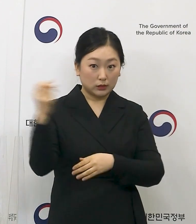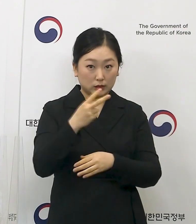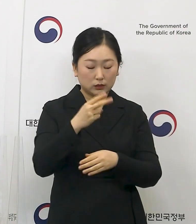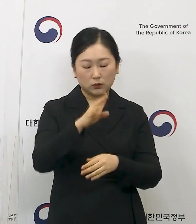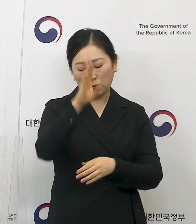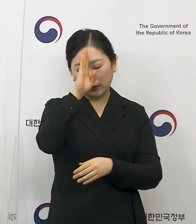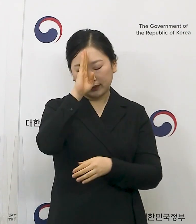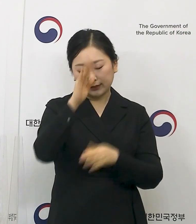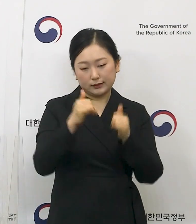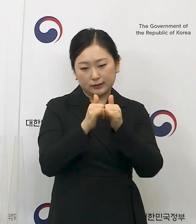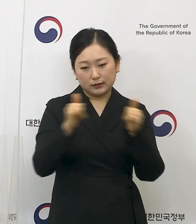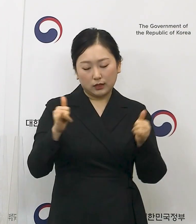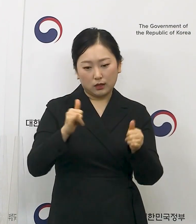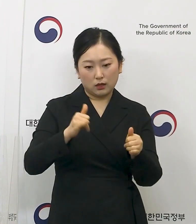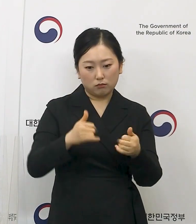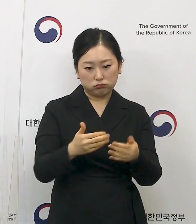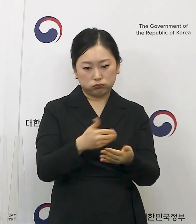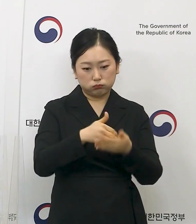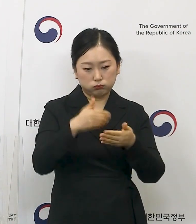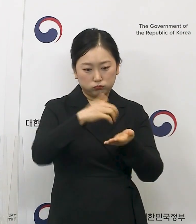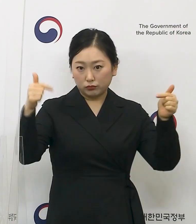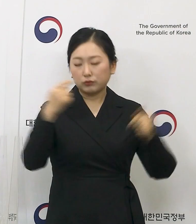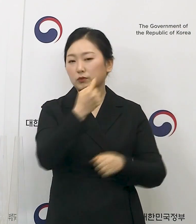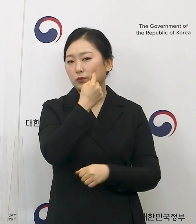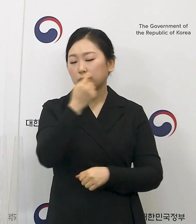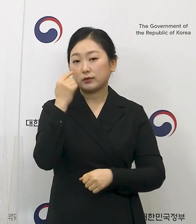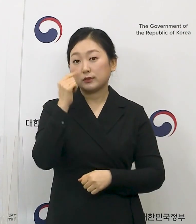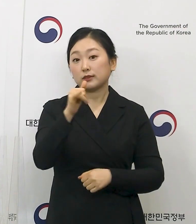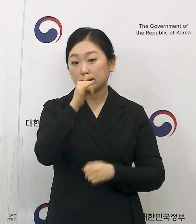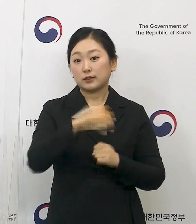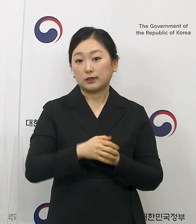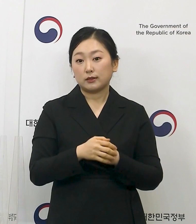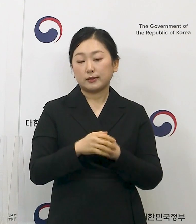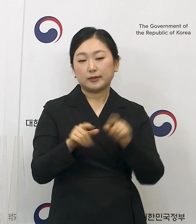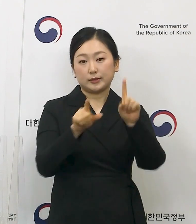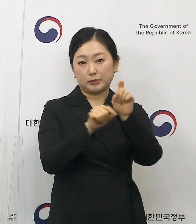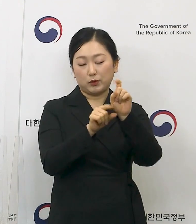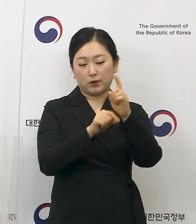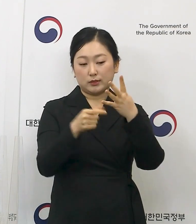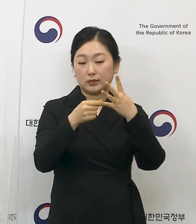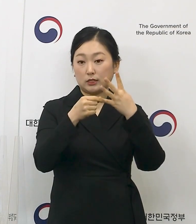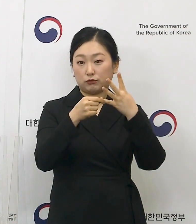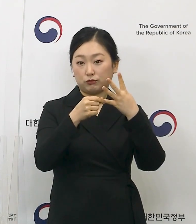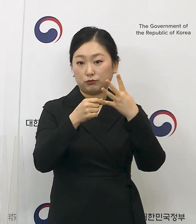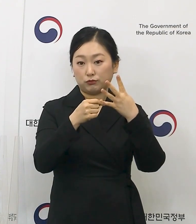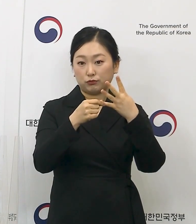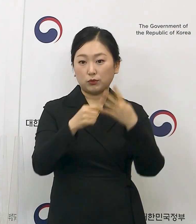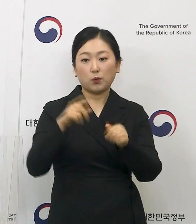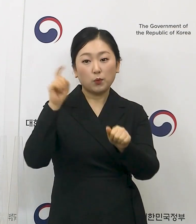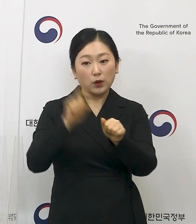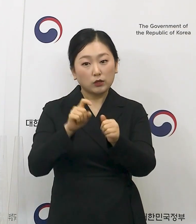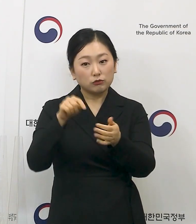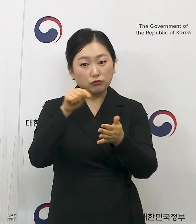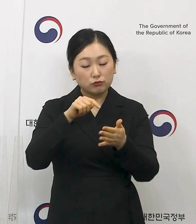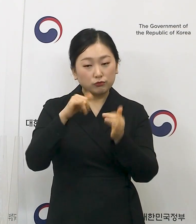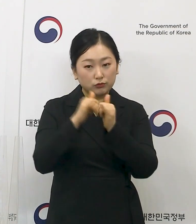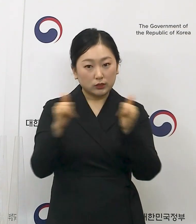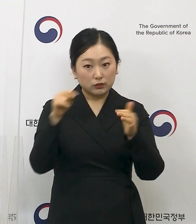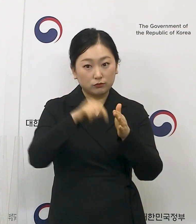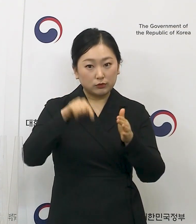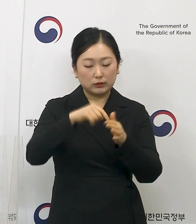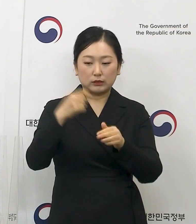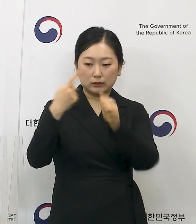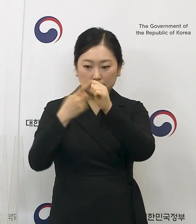환자 증가의 경향이 나타나고 있습니다. 11월 4주 주간 확진자 중 재감염 추정 사례